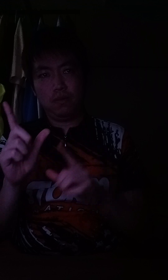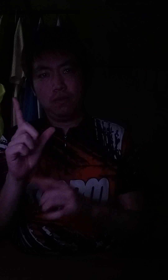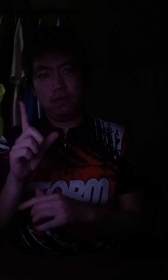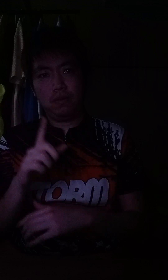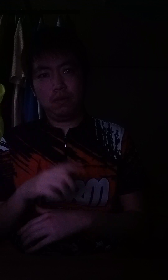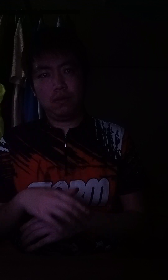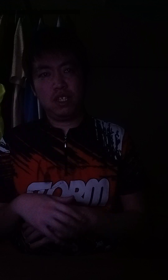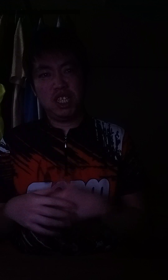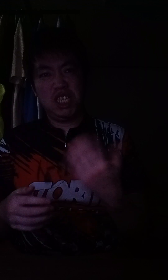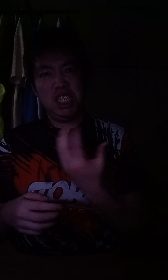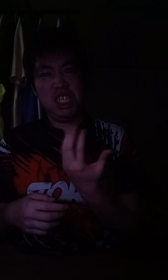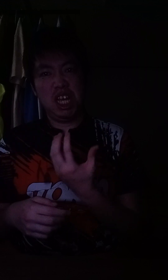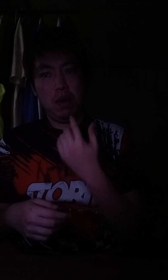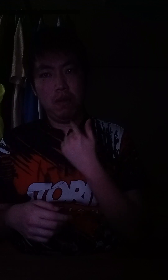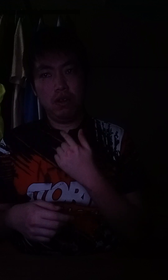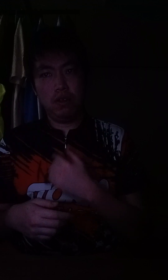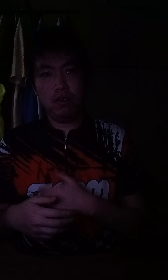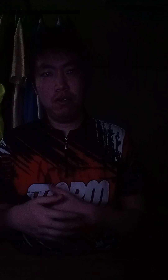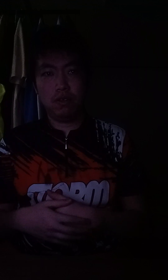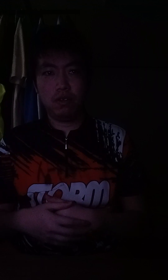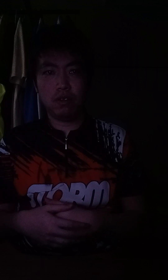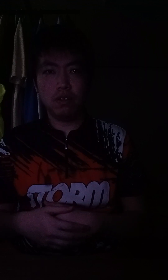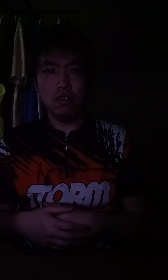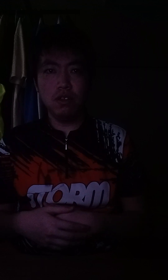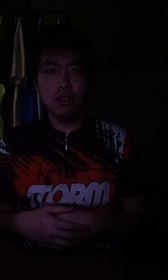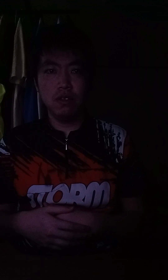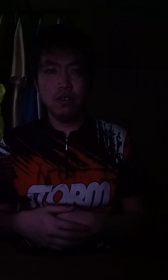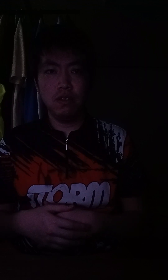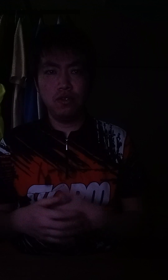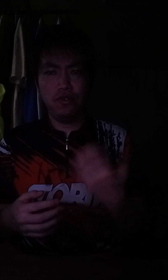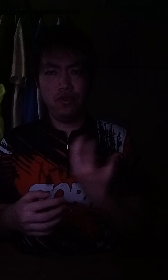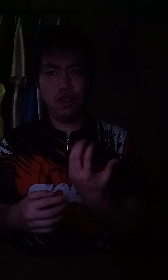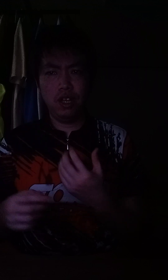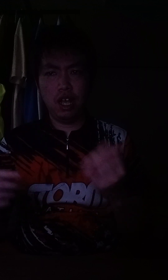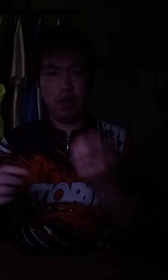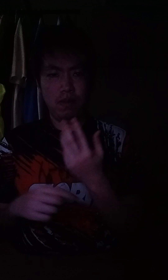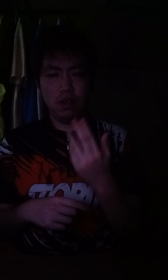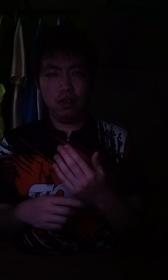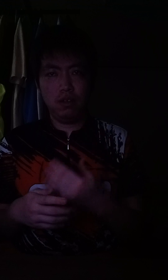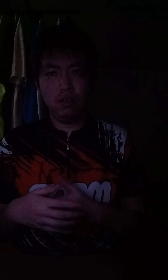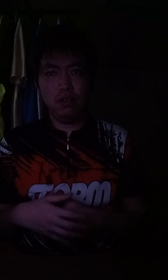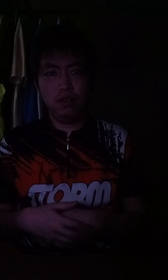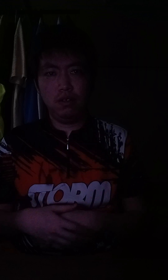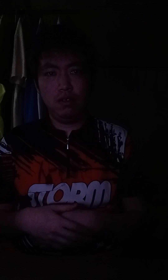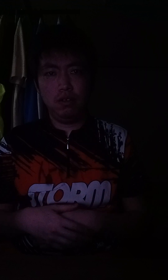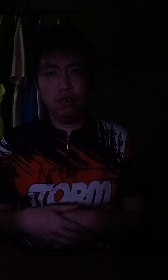네가 아파서? 응. 현아가 아파서? 응.